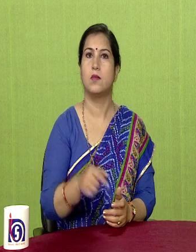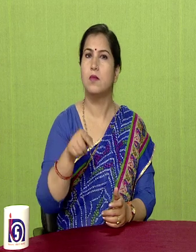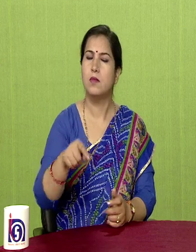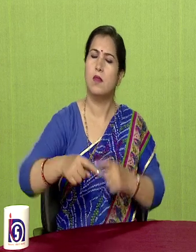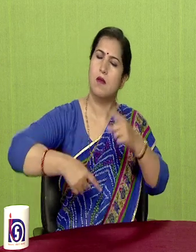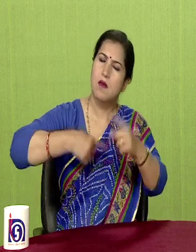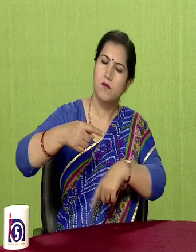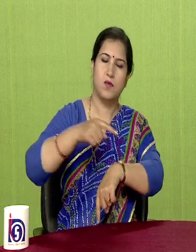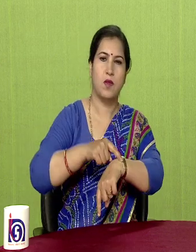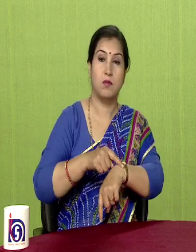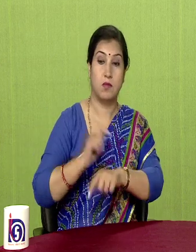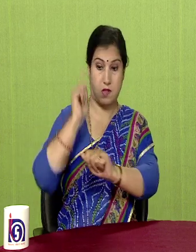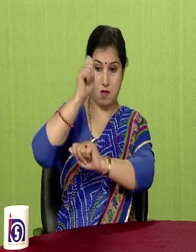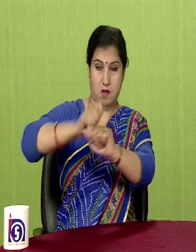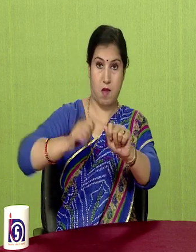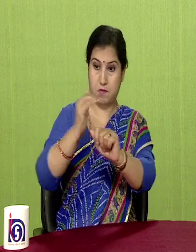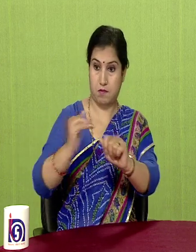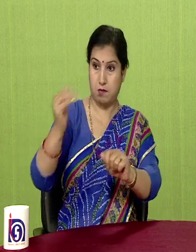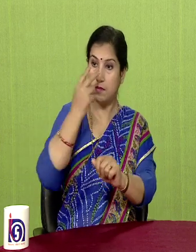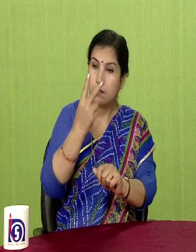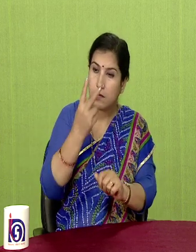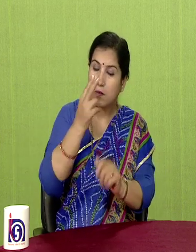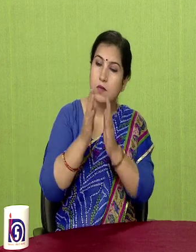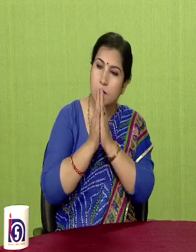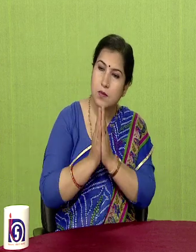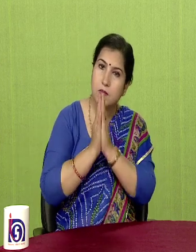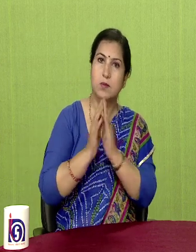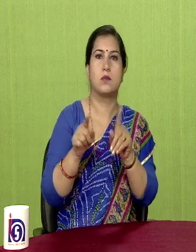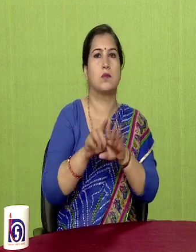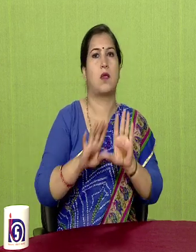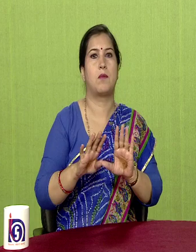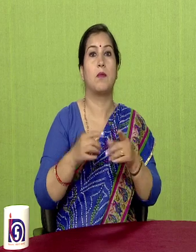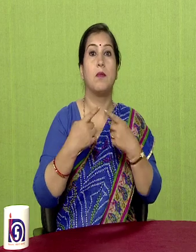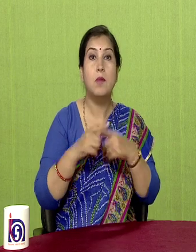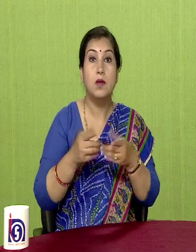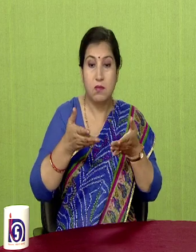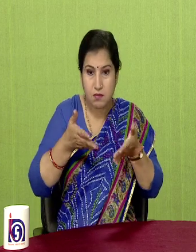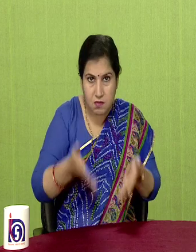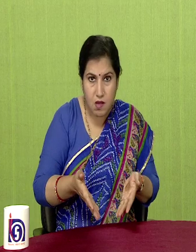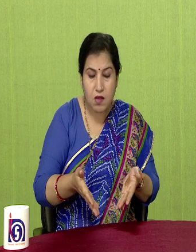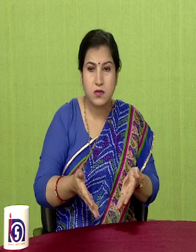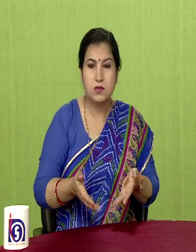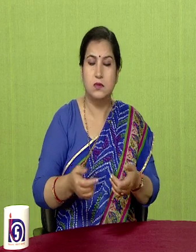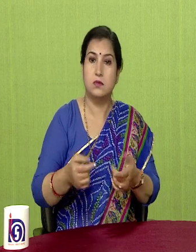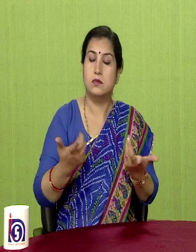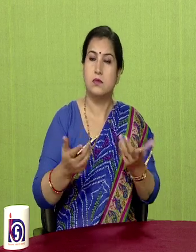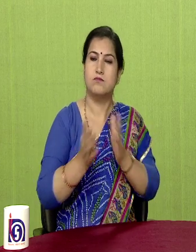तो बस राम का दर्शन ही करते रहे, किंतु दर्शनों से भी आज